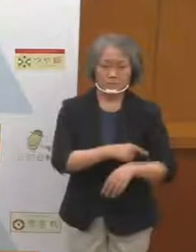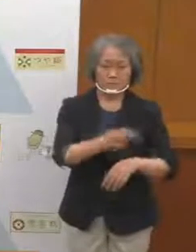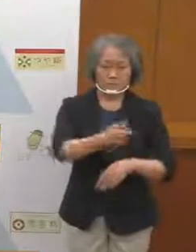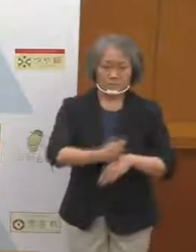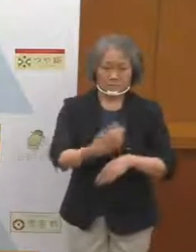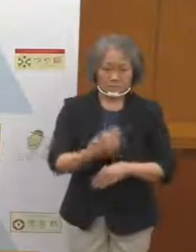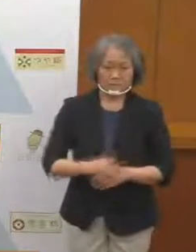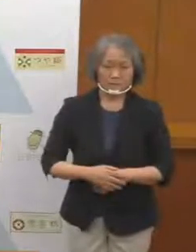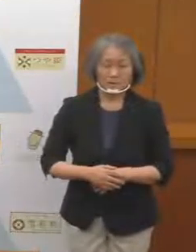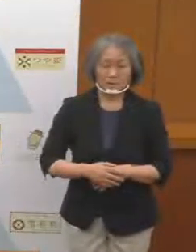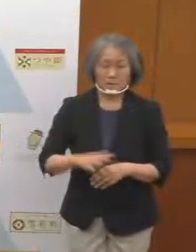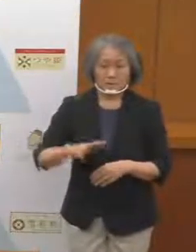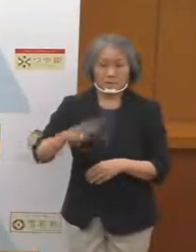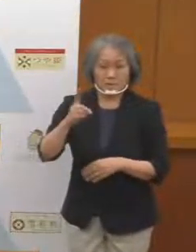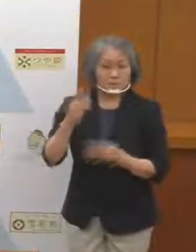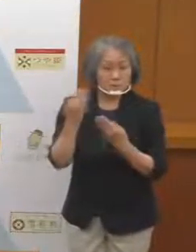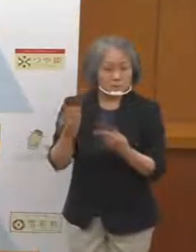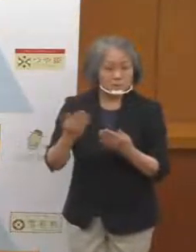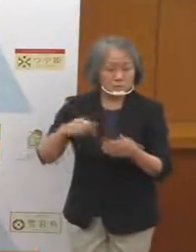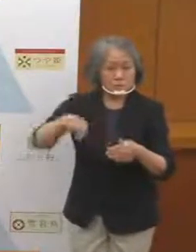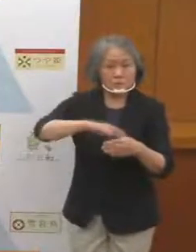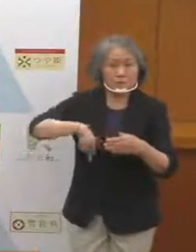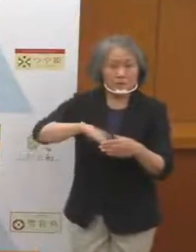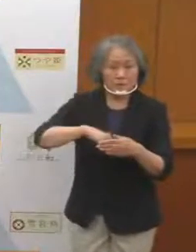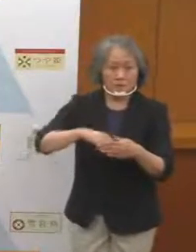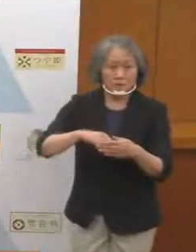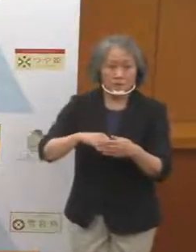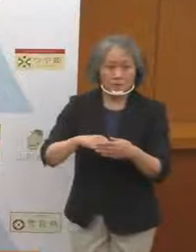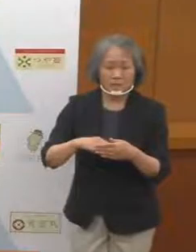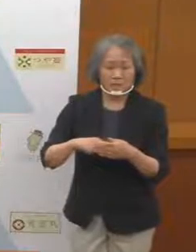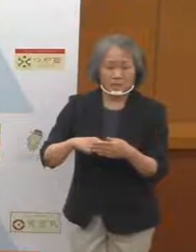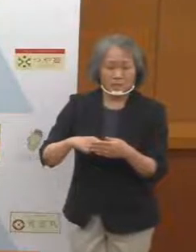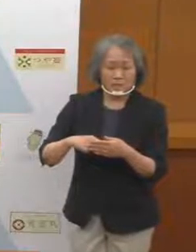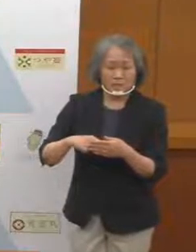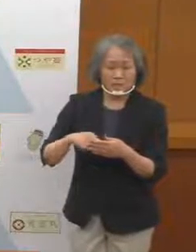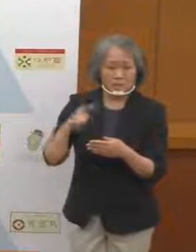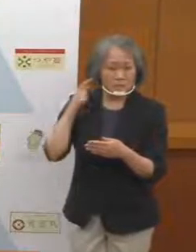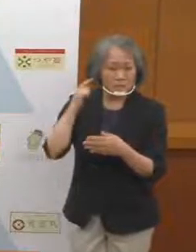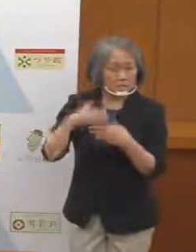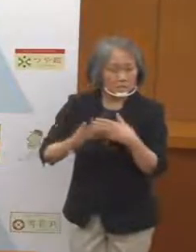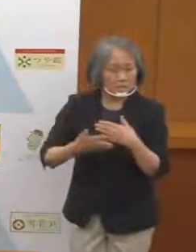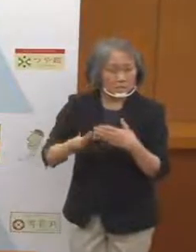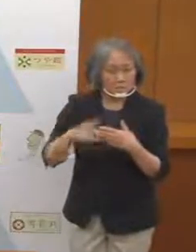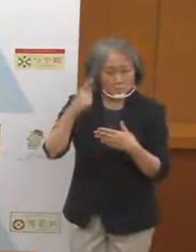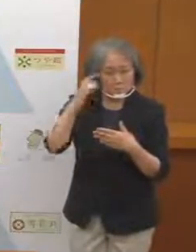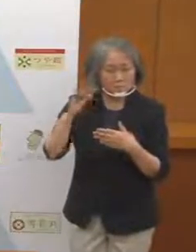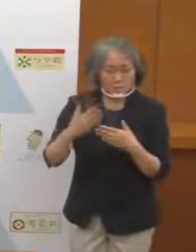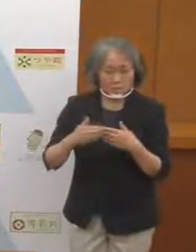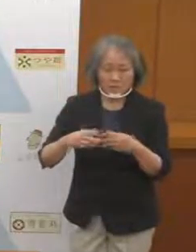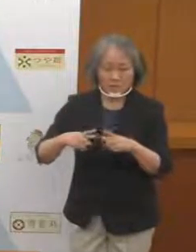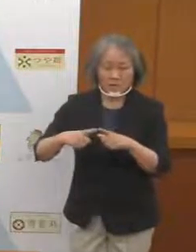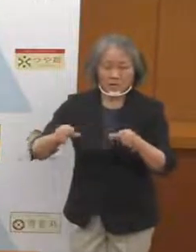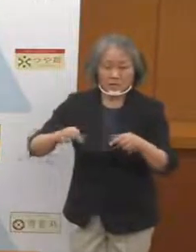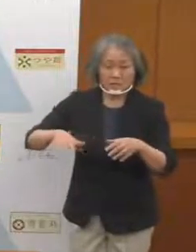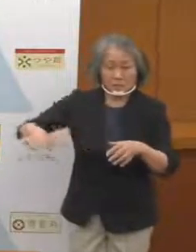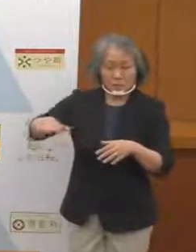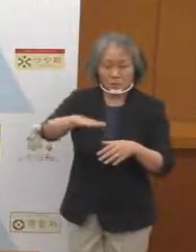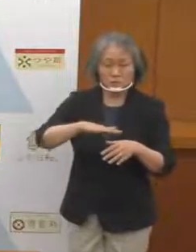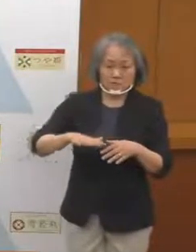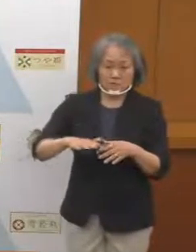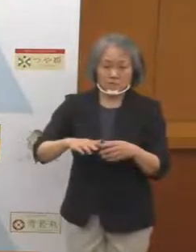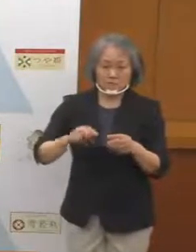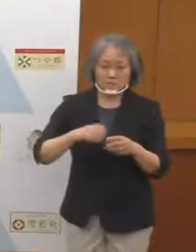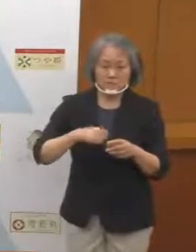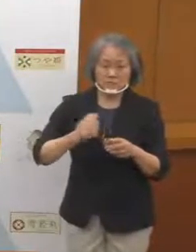すませ最初の質問の中でですねっといいと私ちゃんと聞けてなかったかもしれないんですけど全国的に自民党が圧勝になった